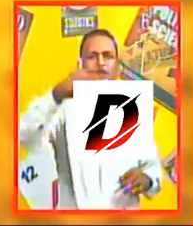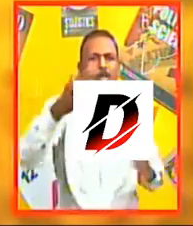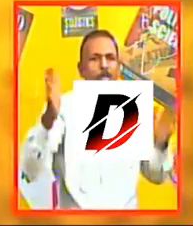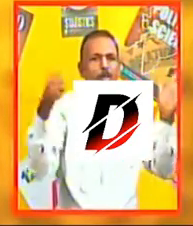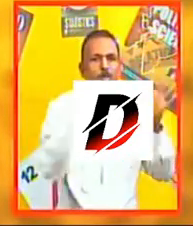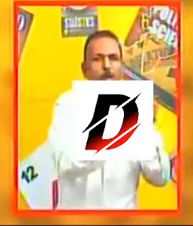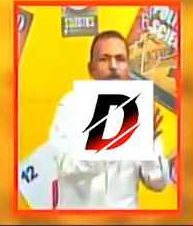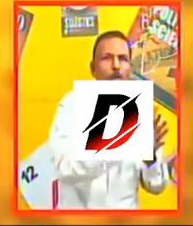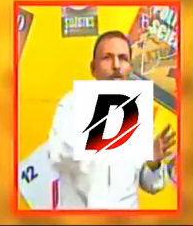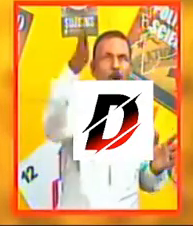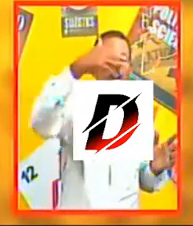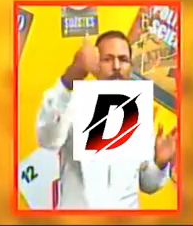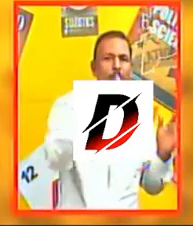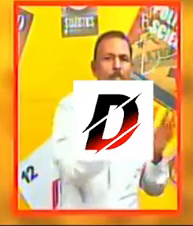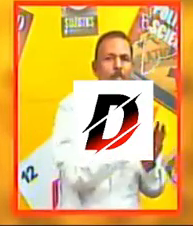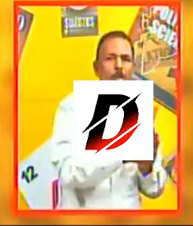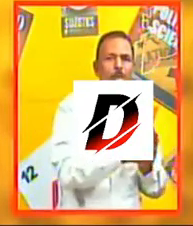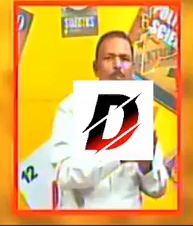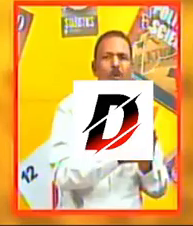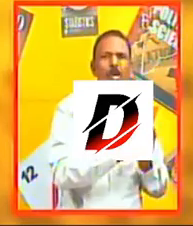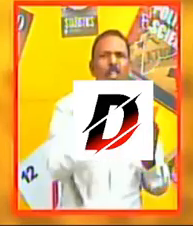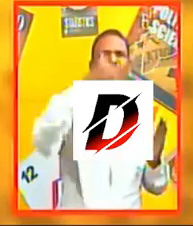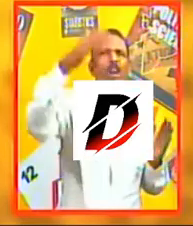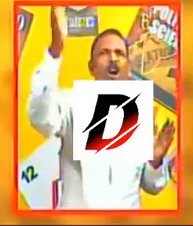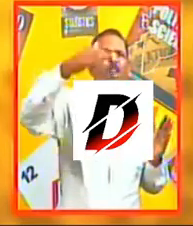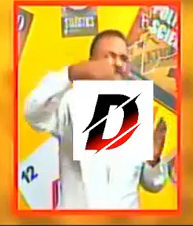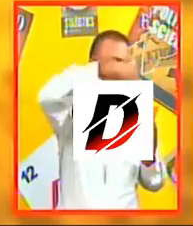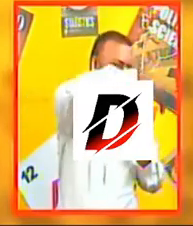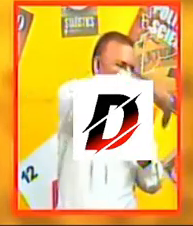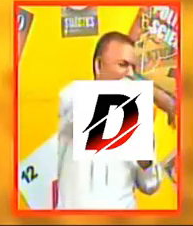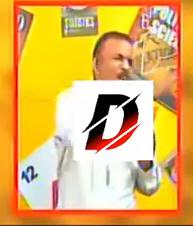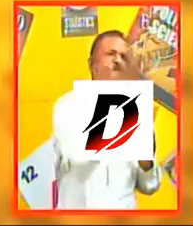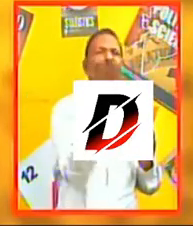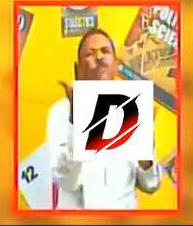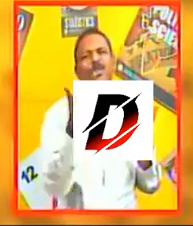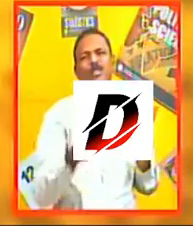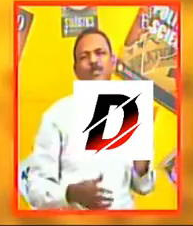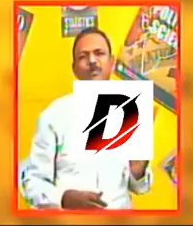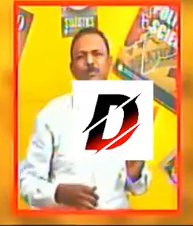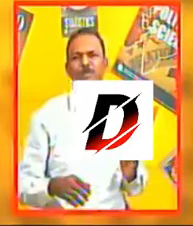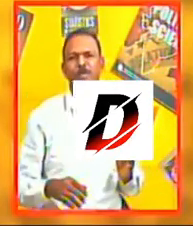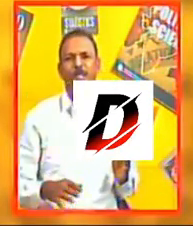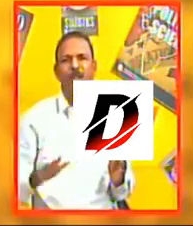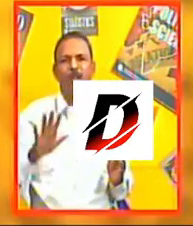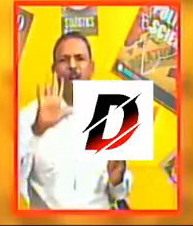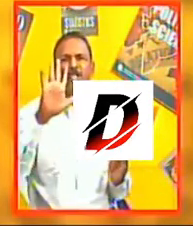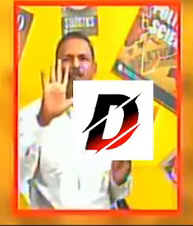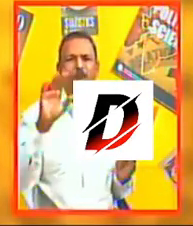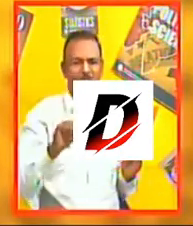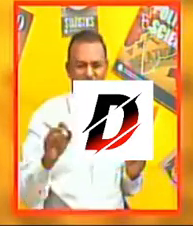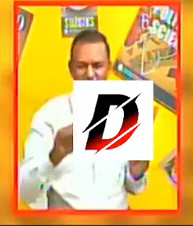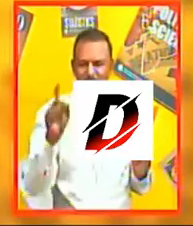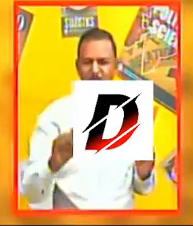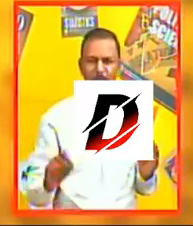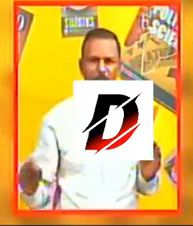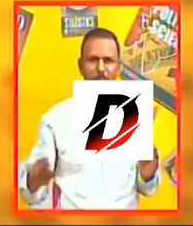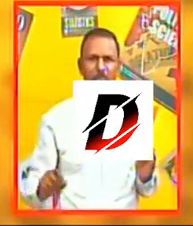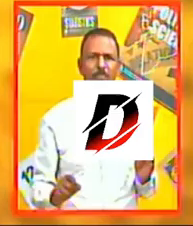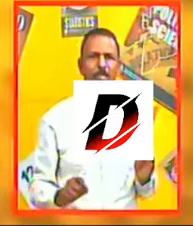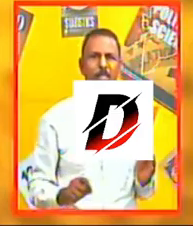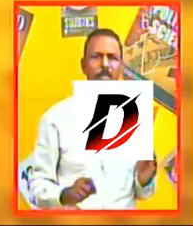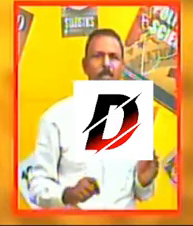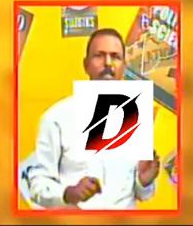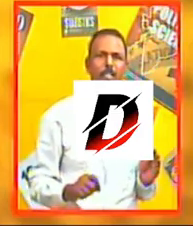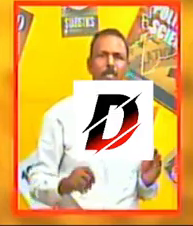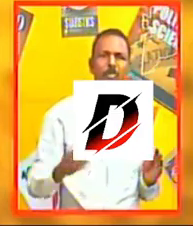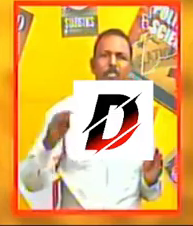மோதும் பக்கம், காற்று மோதா பக்கம். நீங்க புக்கில் குடிச்சு வச்சிருப்பீங்க, அடிக்கோட்டு வச்சுக்கோங்க. அதே நோட்டில் எழுதும் பொழுது அஞ்சு மார்க் க்வெஸ்சன் பார்த்து எழுதுற மாதிரி இருக்கு